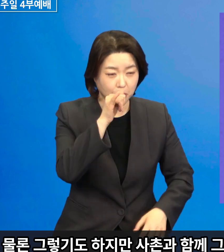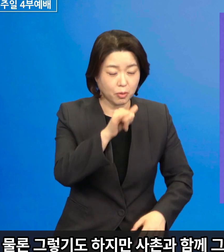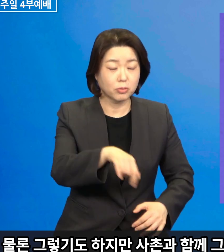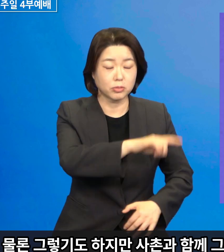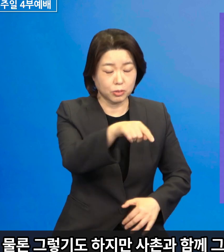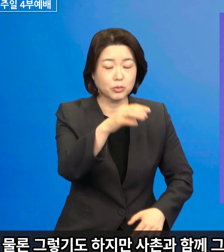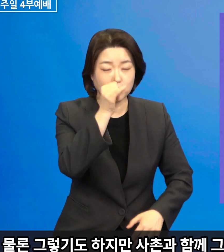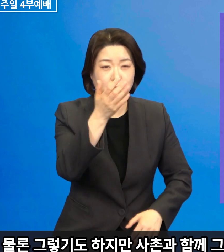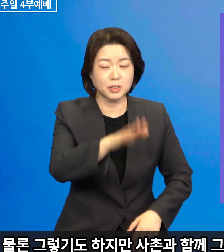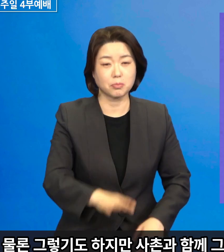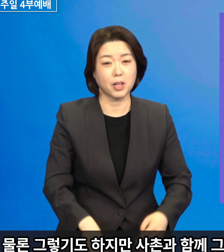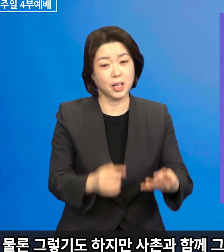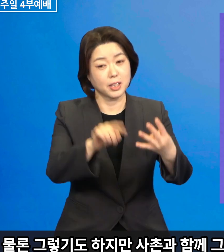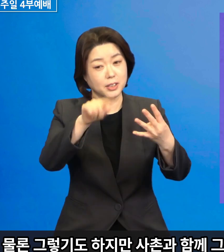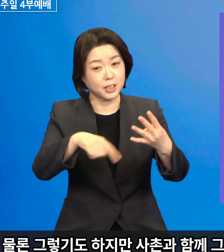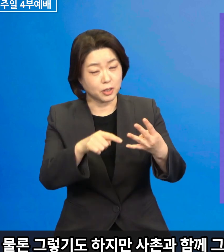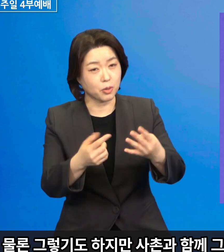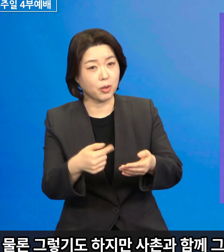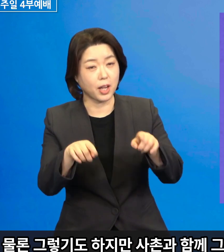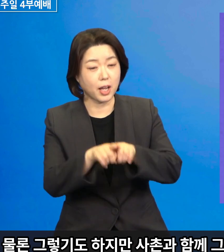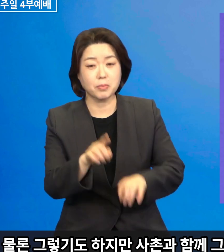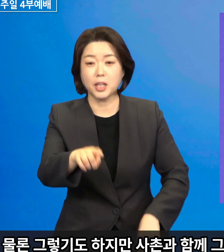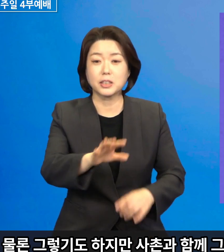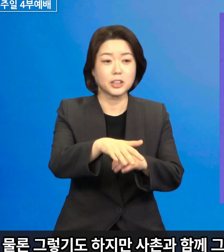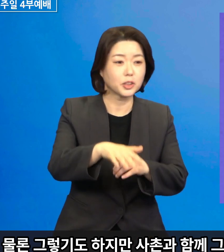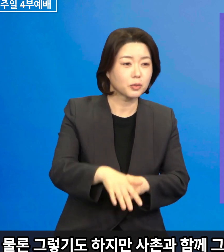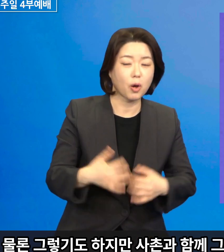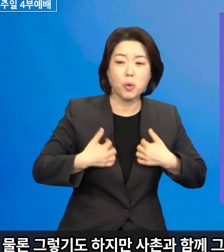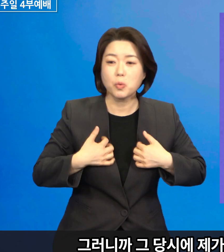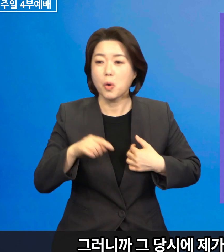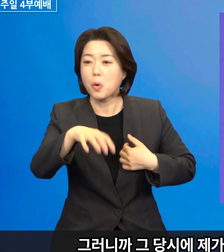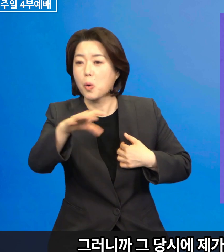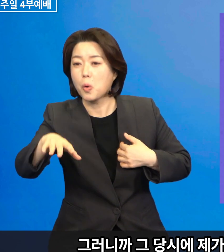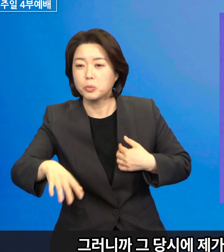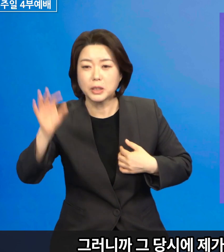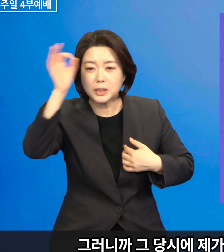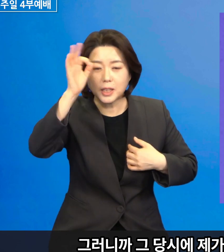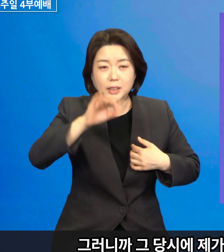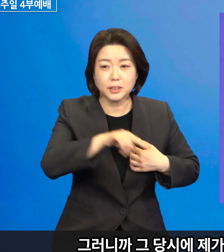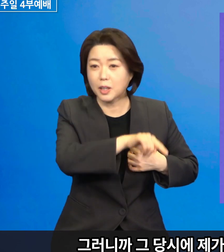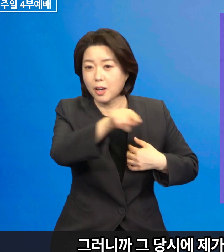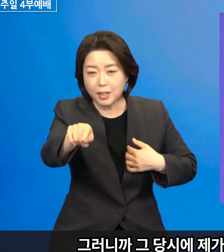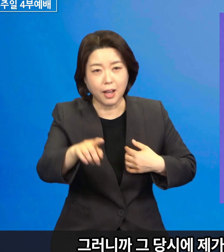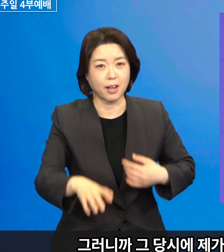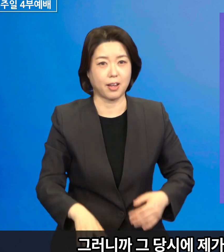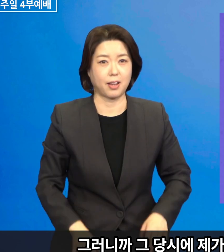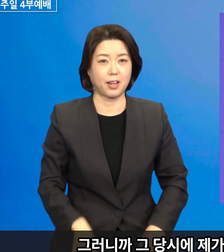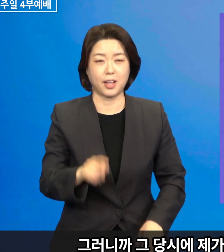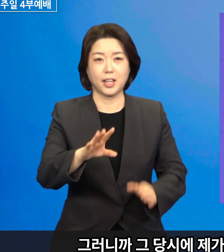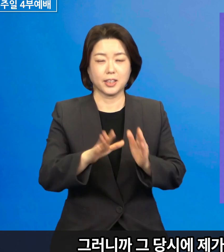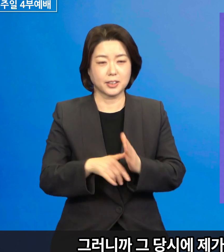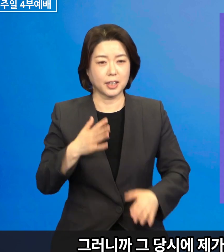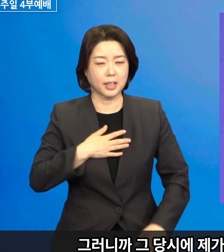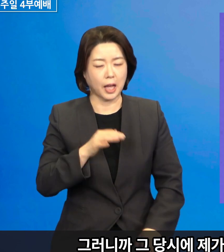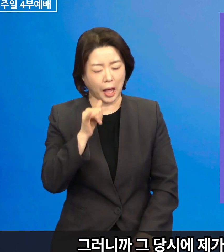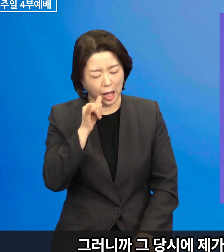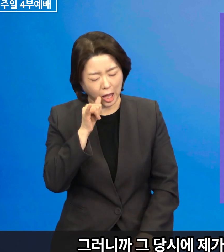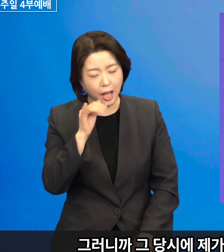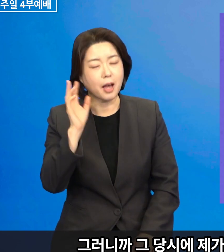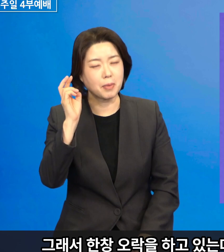하지만 사촌과 함께 그 시골에서 오락실을 찾아서 또 간 거예요. 그러니까 그 당시에 제가 굉장히 빠져 있었던